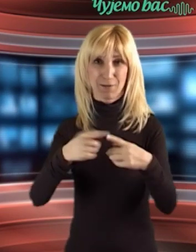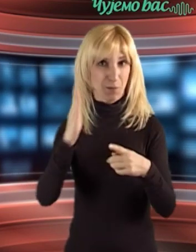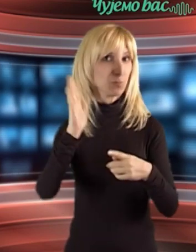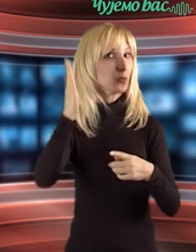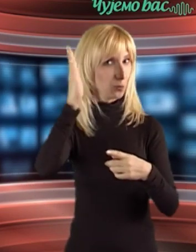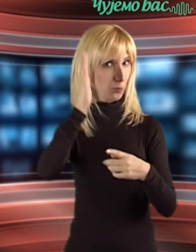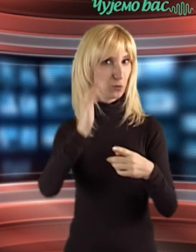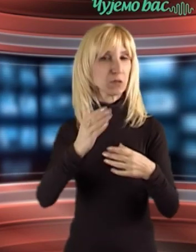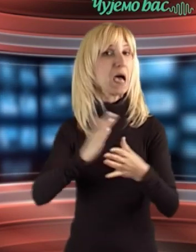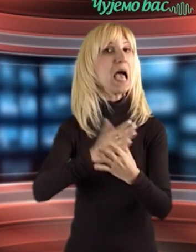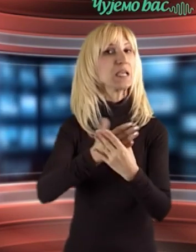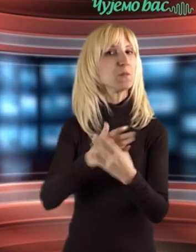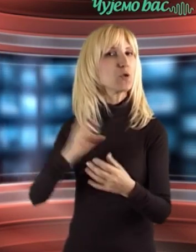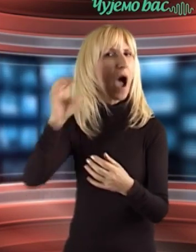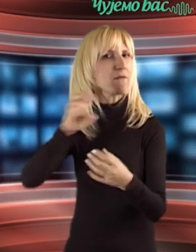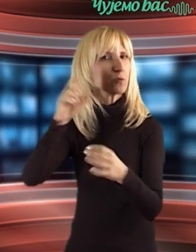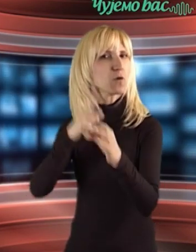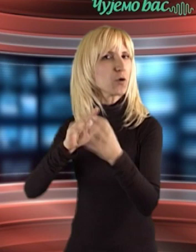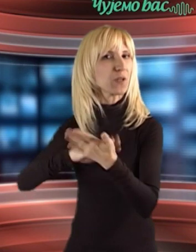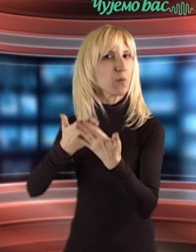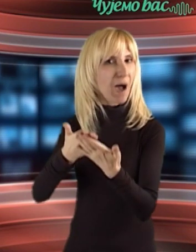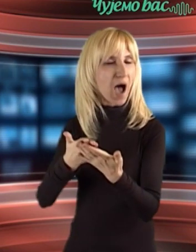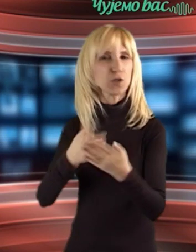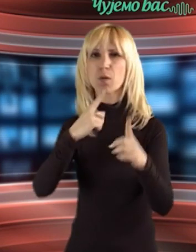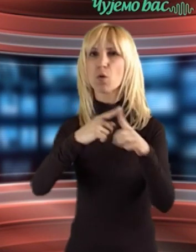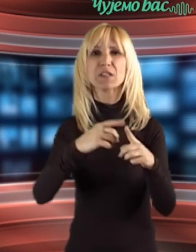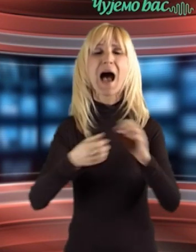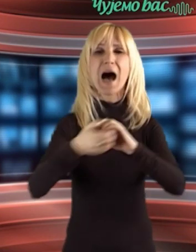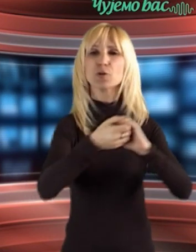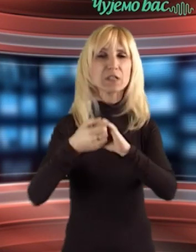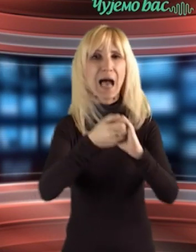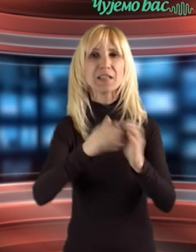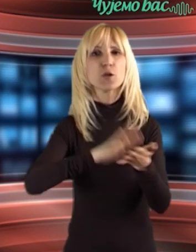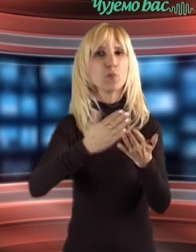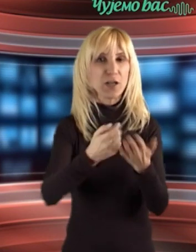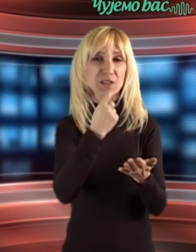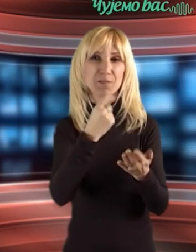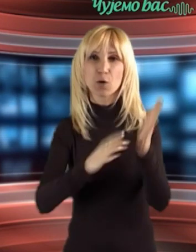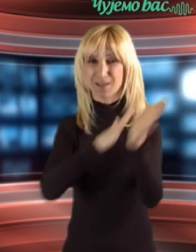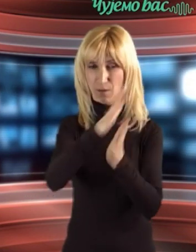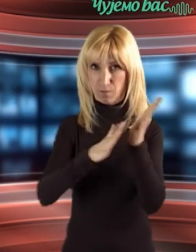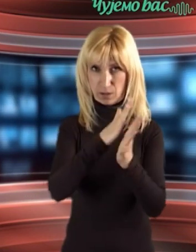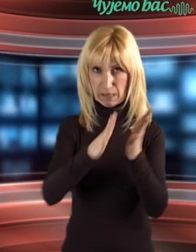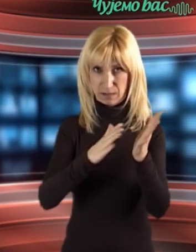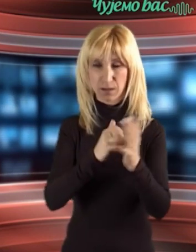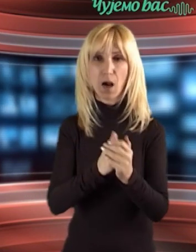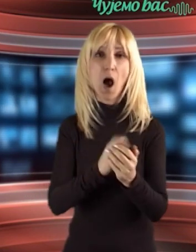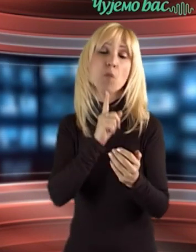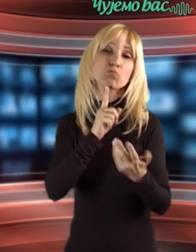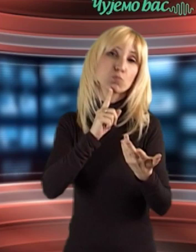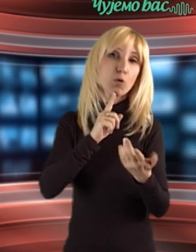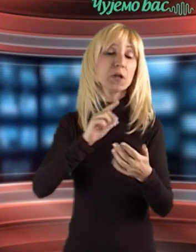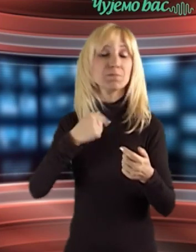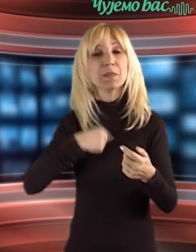budućnosti između Evropskog foruma tumača i asocijacije tumača srpskog znakovnog jezika, koji će i